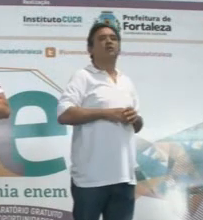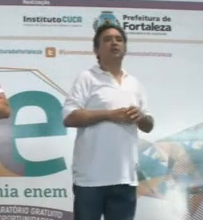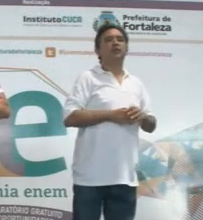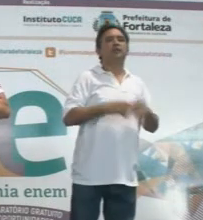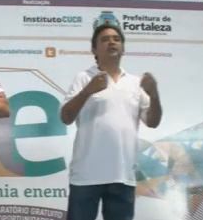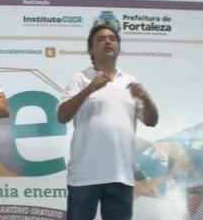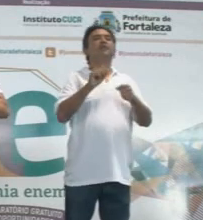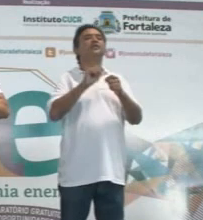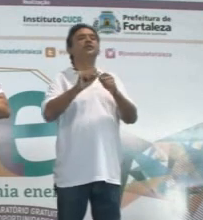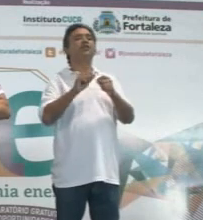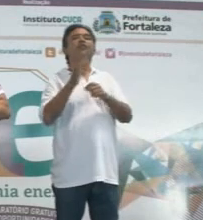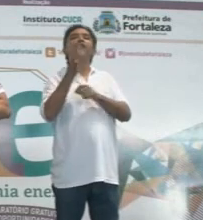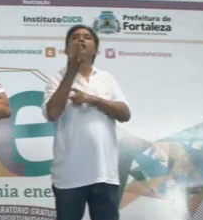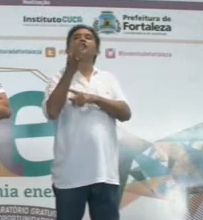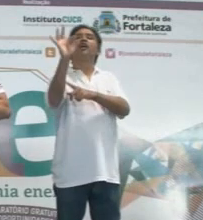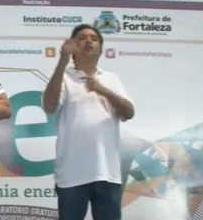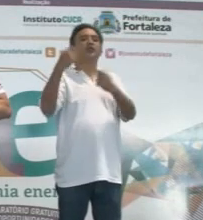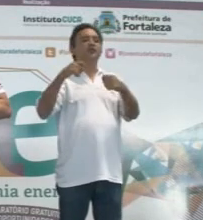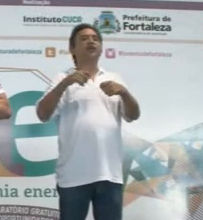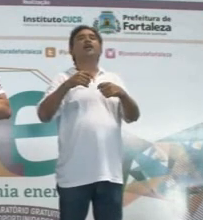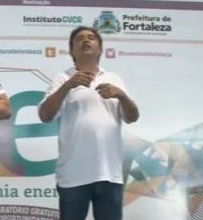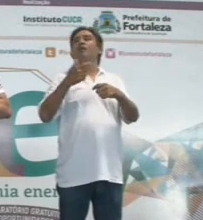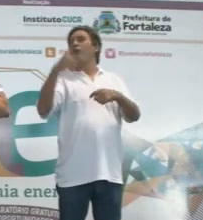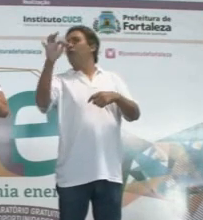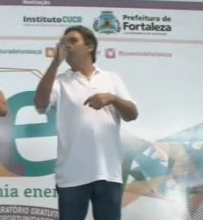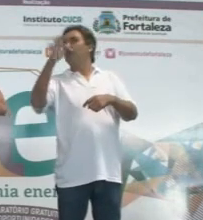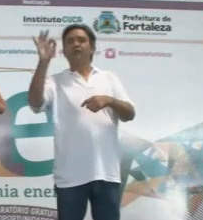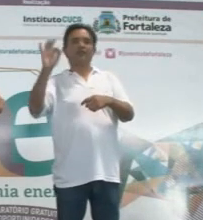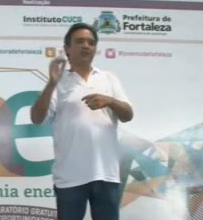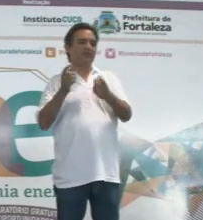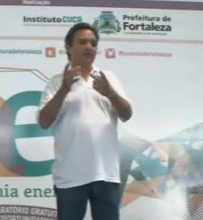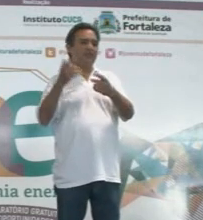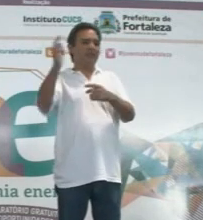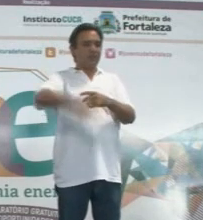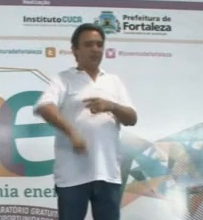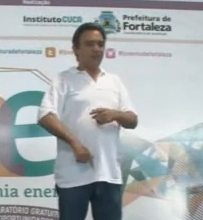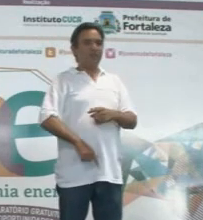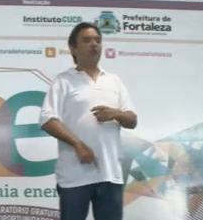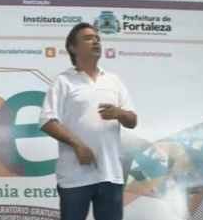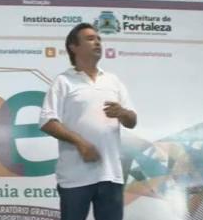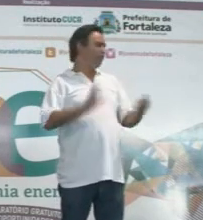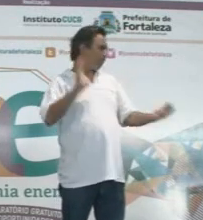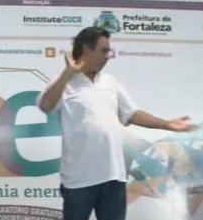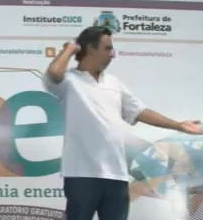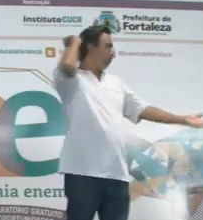França para vender de novo. Aí o que acontecia? Ela zerava a dívida.